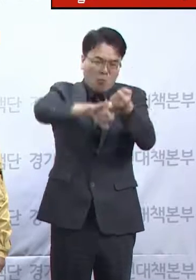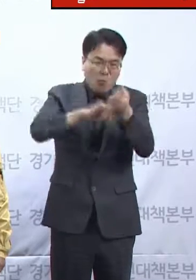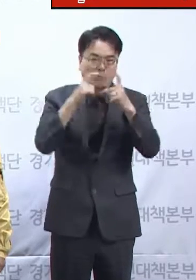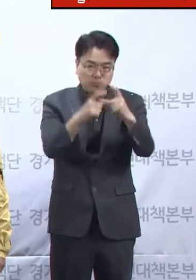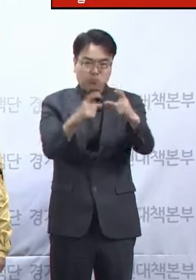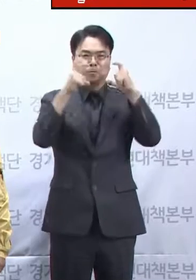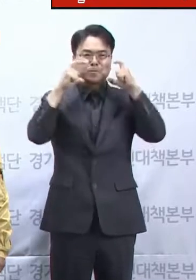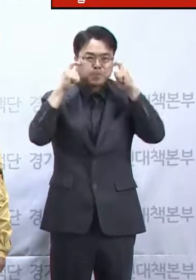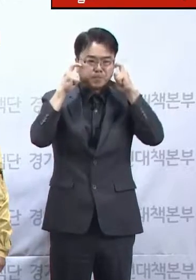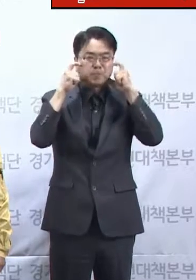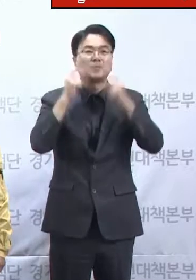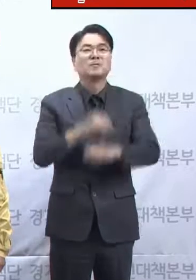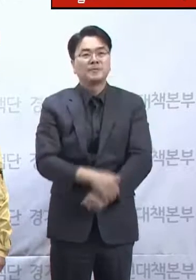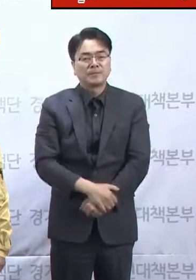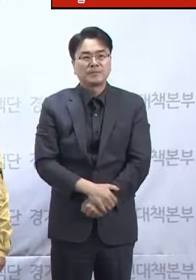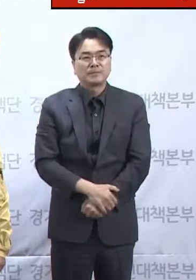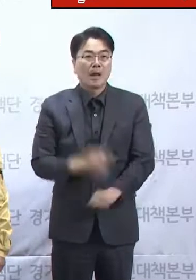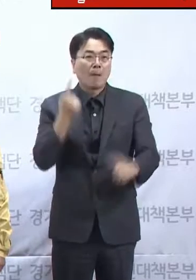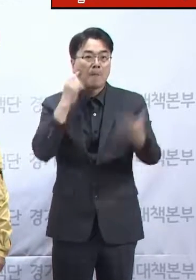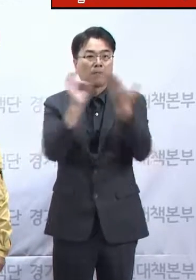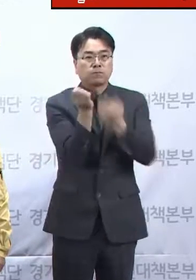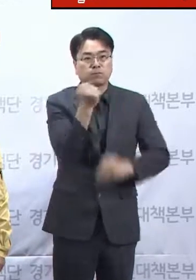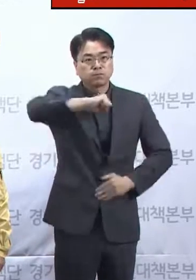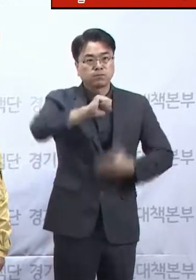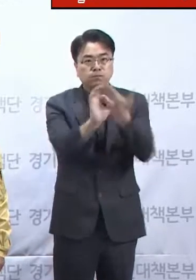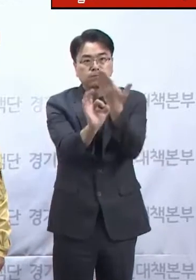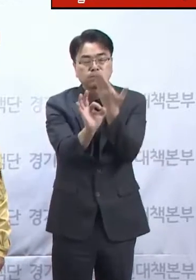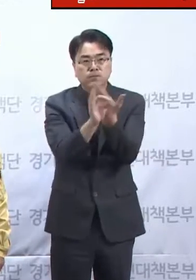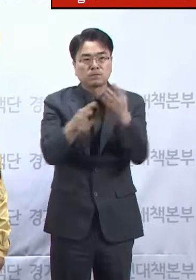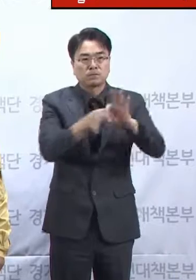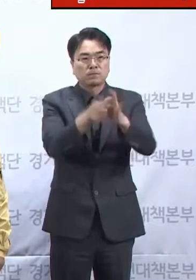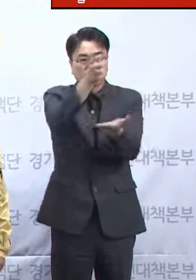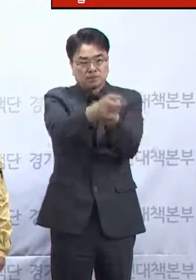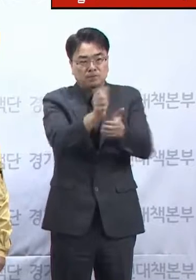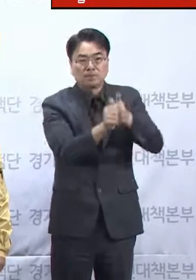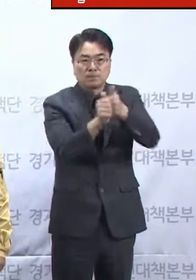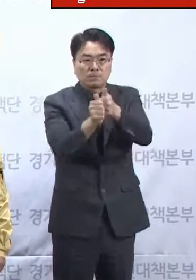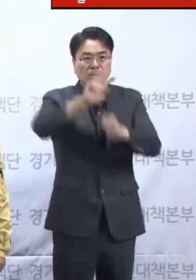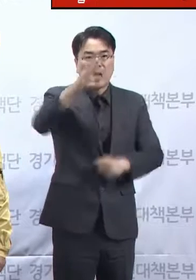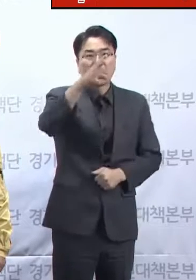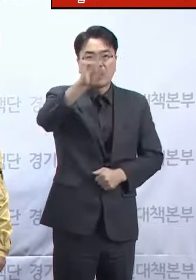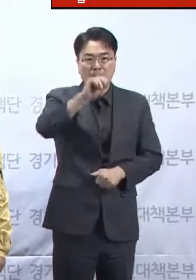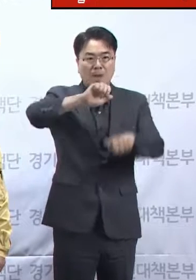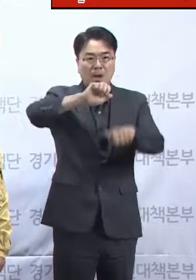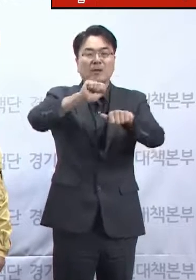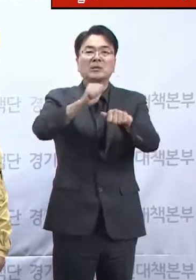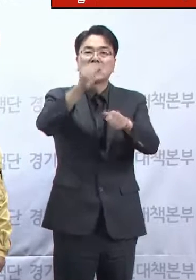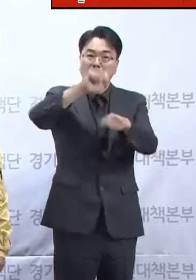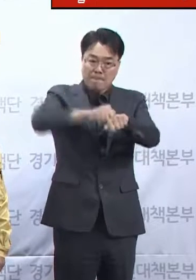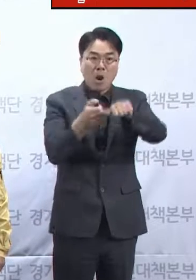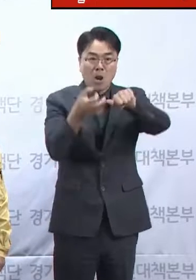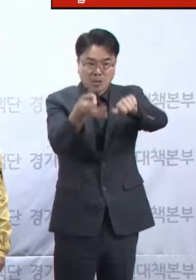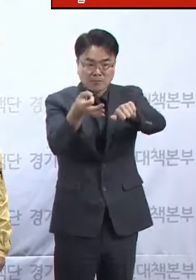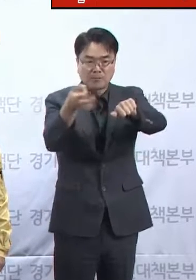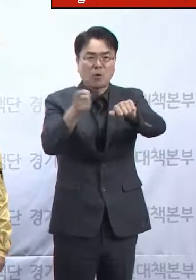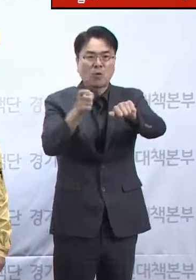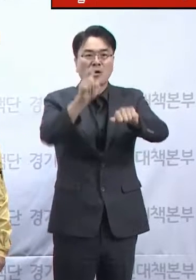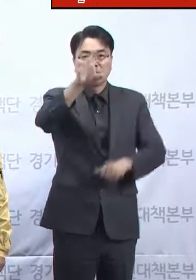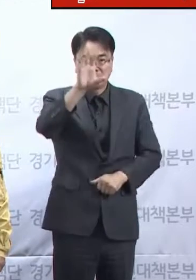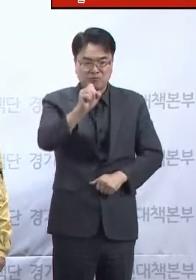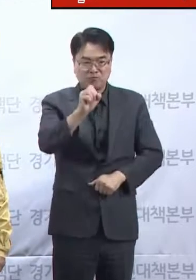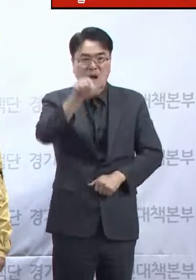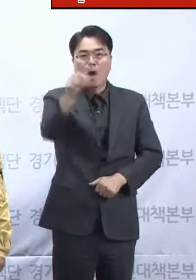의무화합니다. 위반을 할 경우는 관련 법에 따라서 300만 원 이하의 벌금이나 10만 원